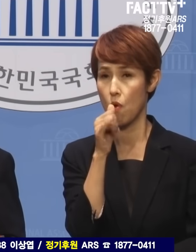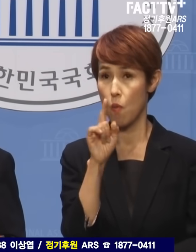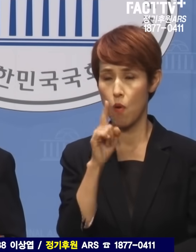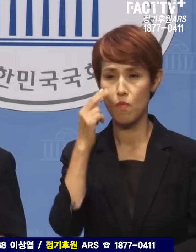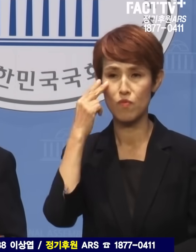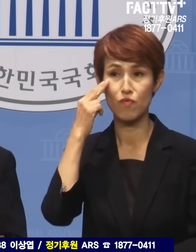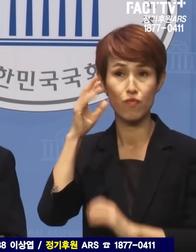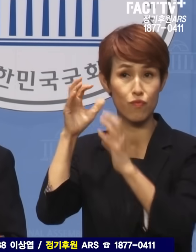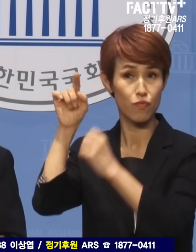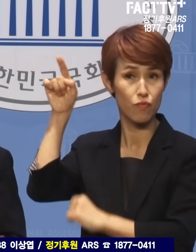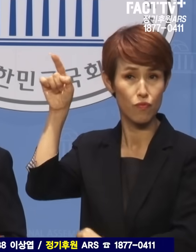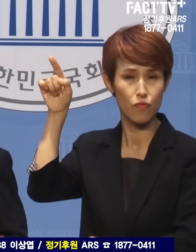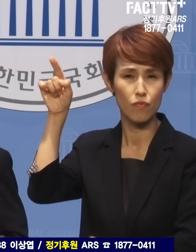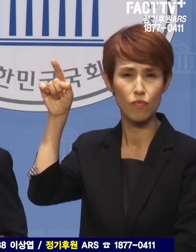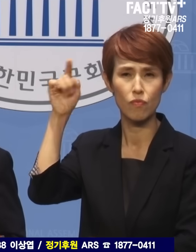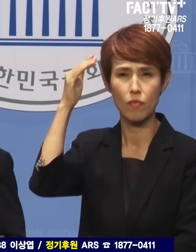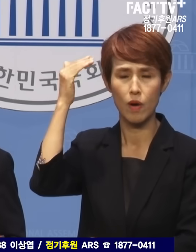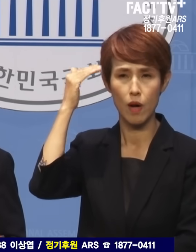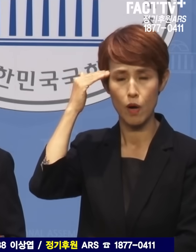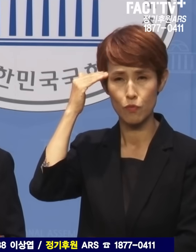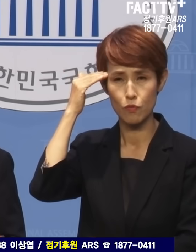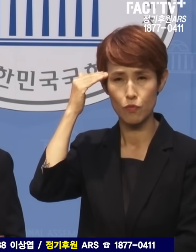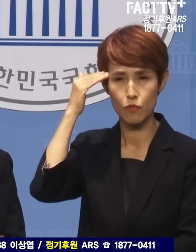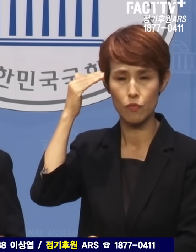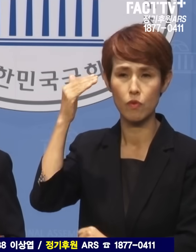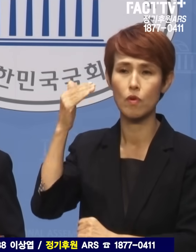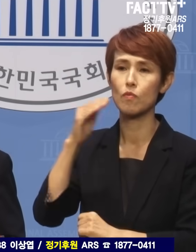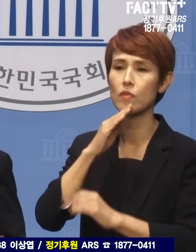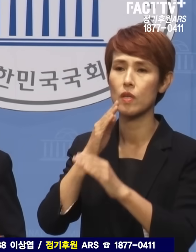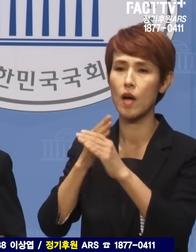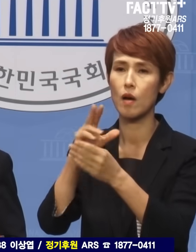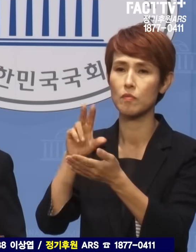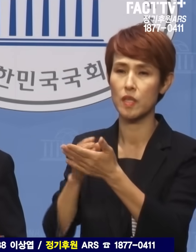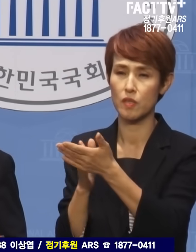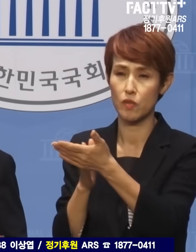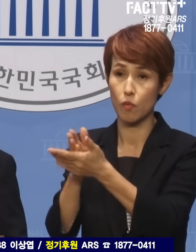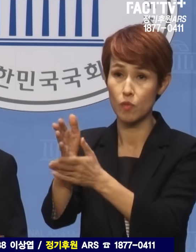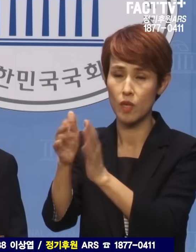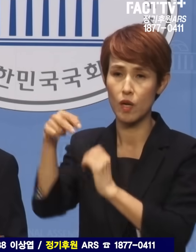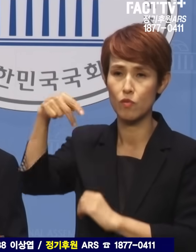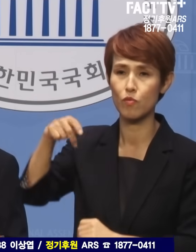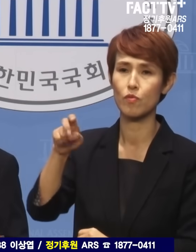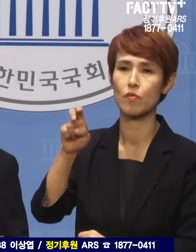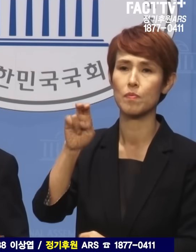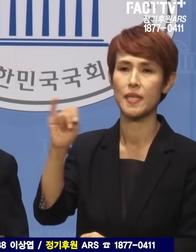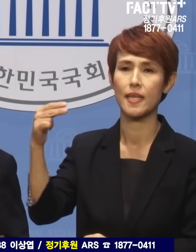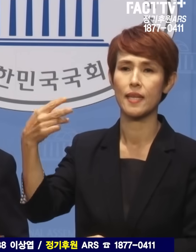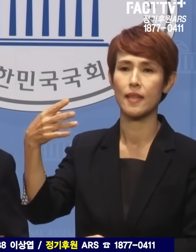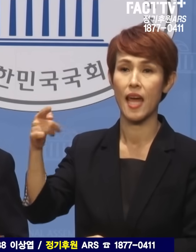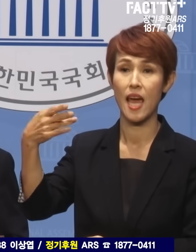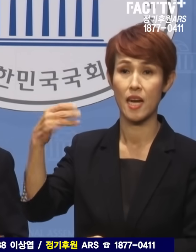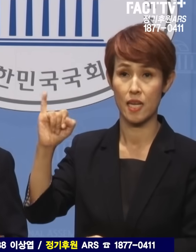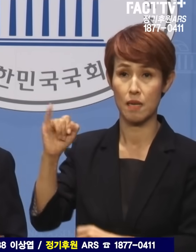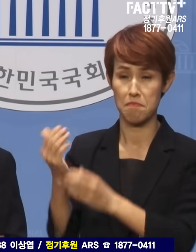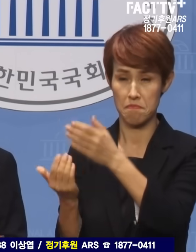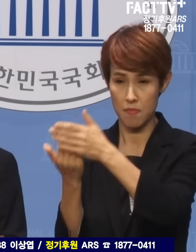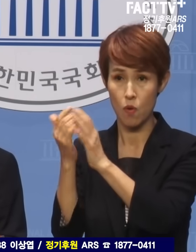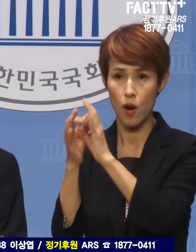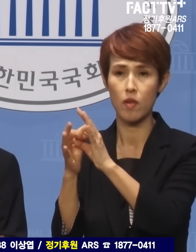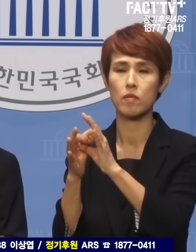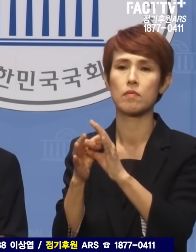미국 내 한반도 및 북한문제 전문가 수미테리 사건 관련 기자회견